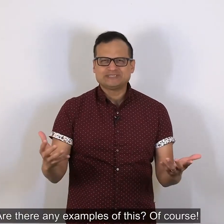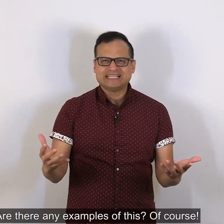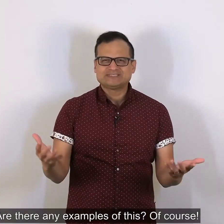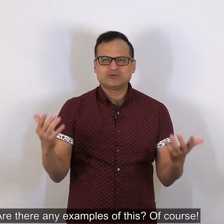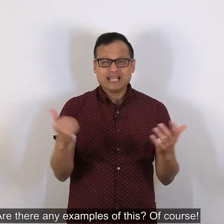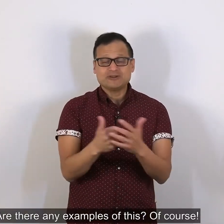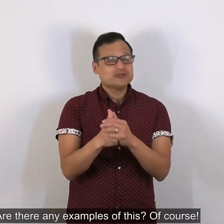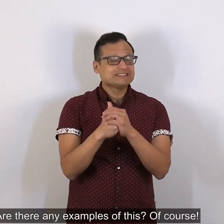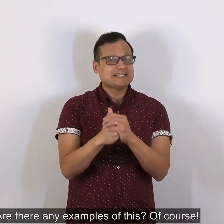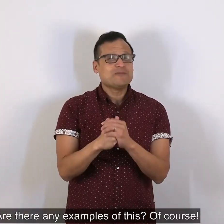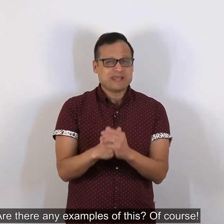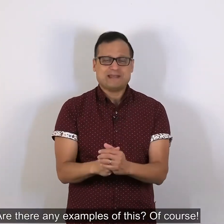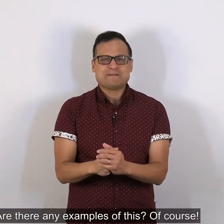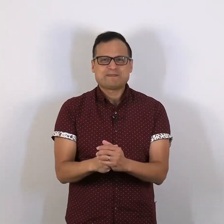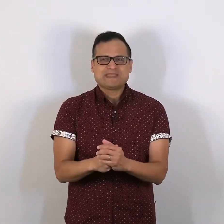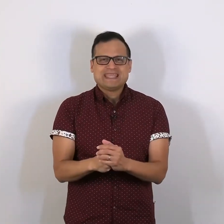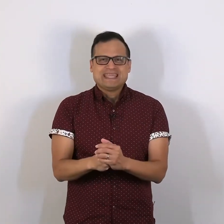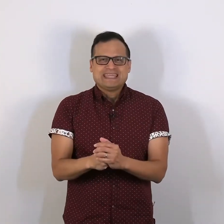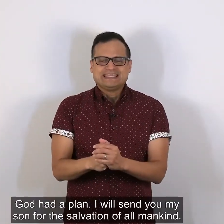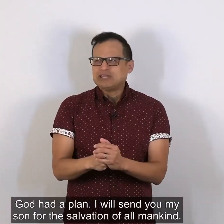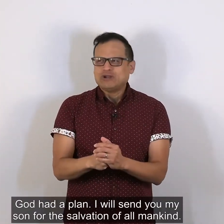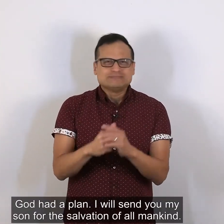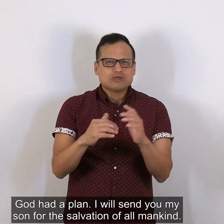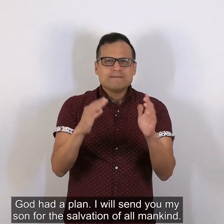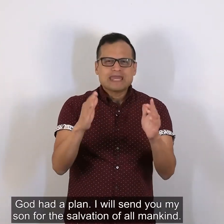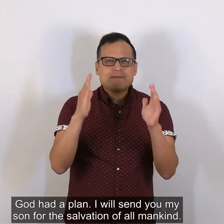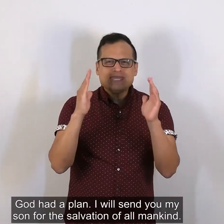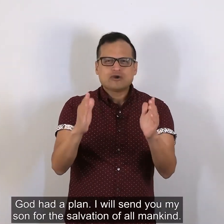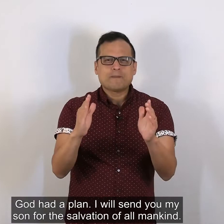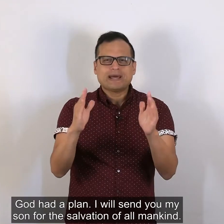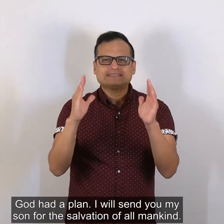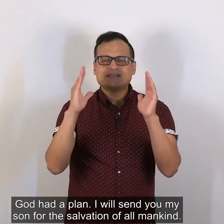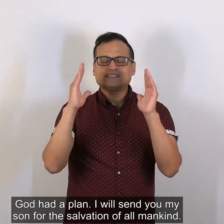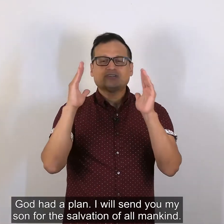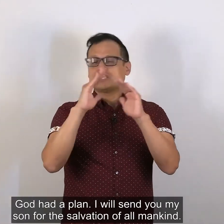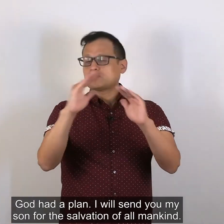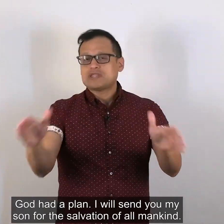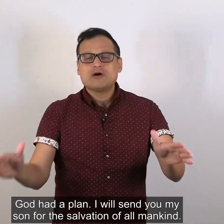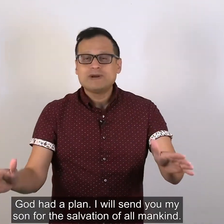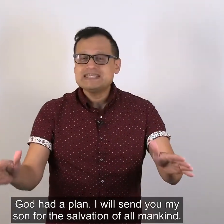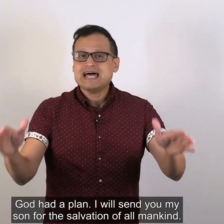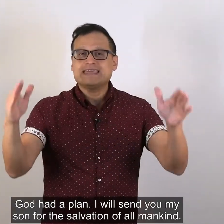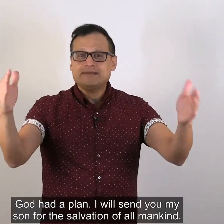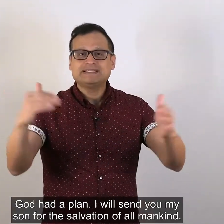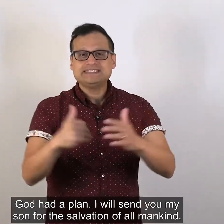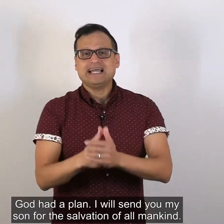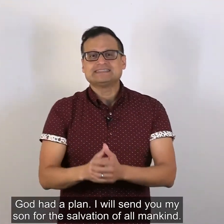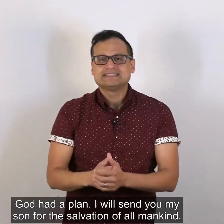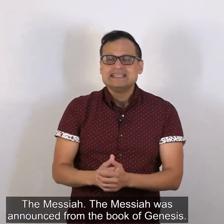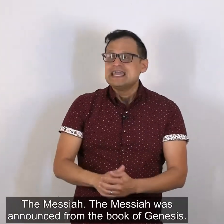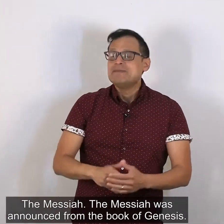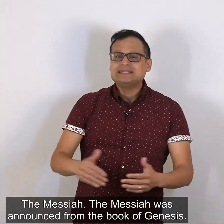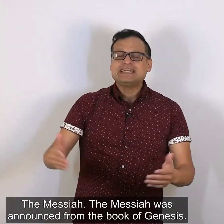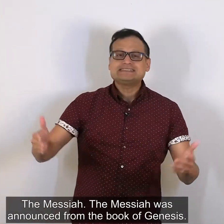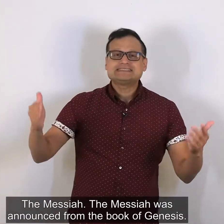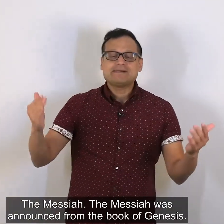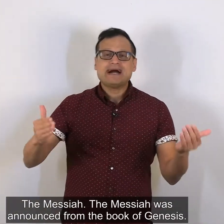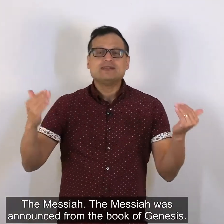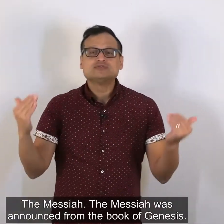esto. Claro, Dios tenía un plan. Dijo, les voy a enviar a mi hijo para salvación de toda la humanidad, el Mesías. El Mesías estaba